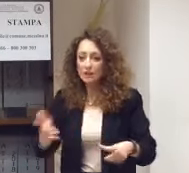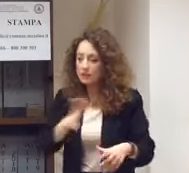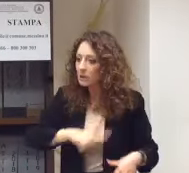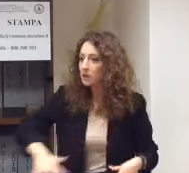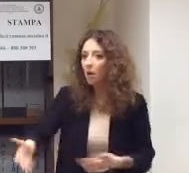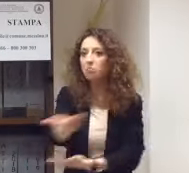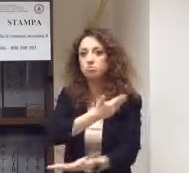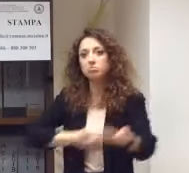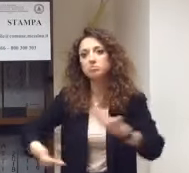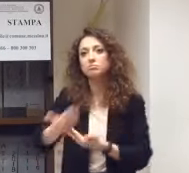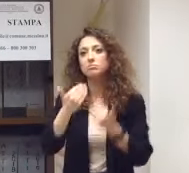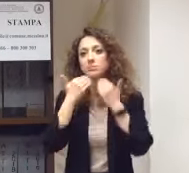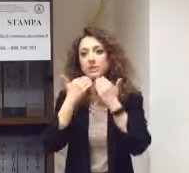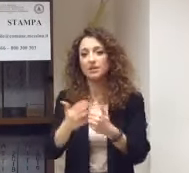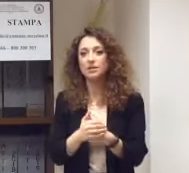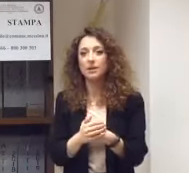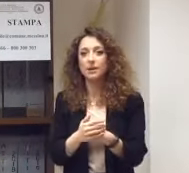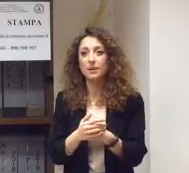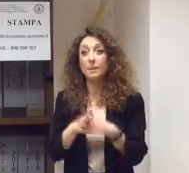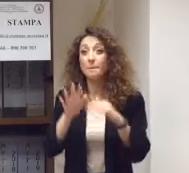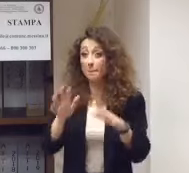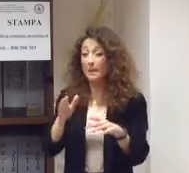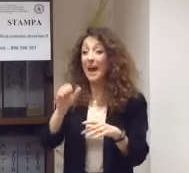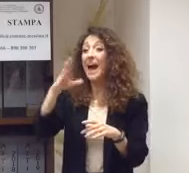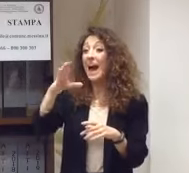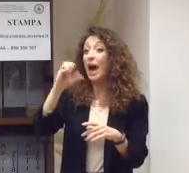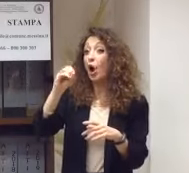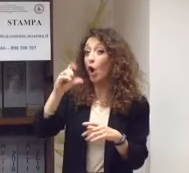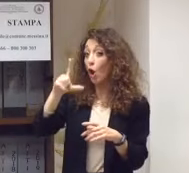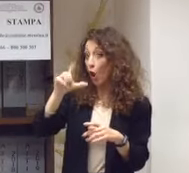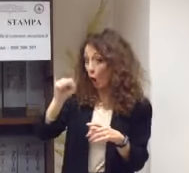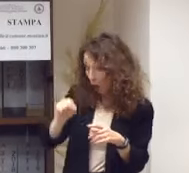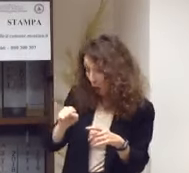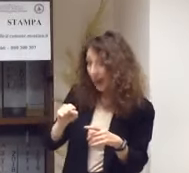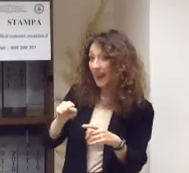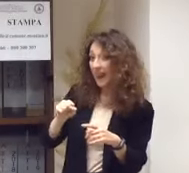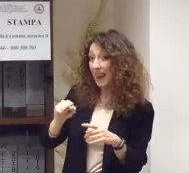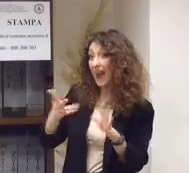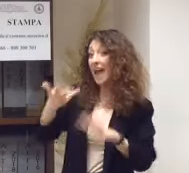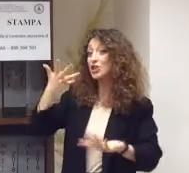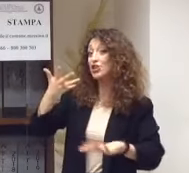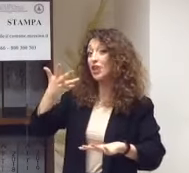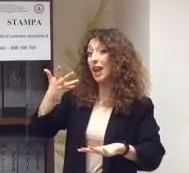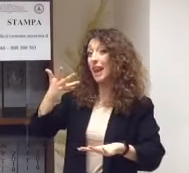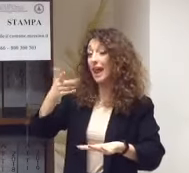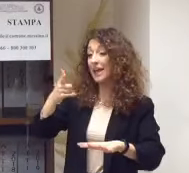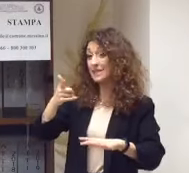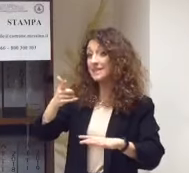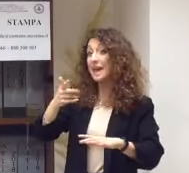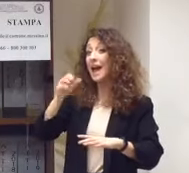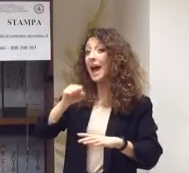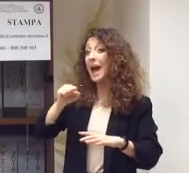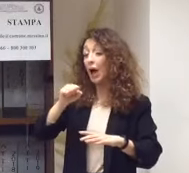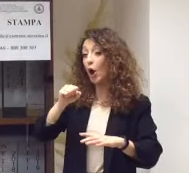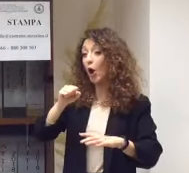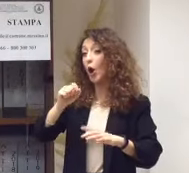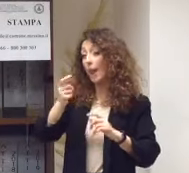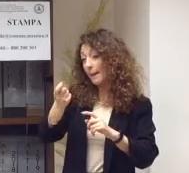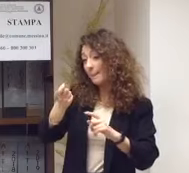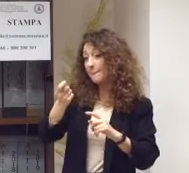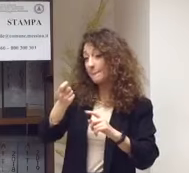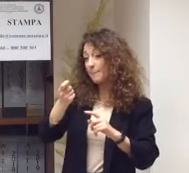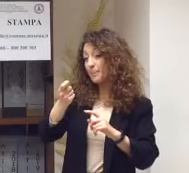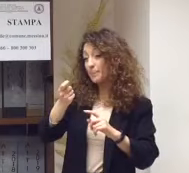Eccellenza Colla le ha tirate le orecchie, non possiamo dire, tanto siamo Ma Sua Eccellenza, amici, Sua Eccellenza è venuta a trovarci, io non c'ero, e mi